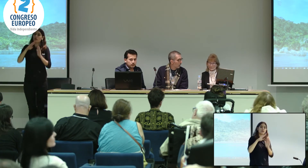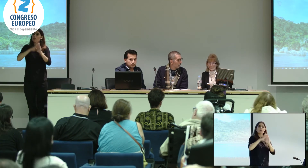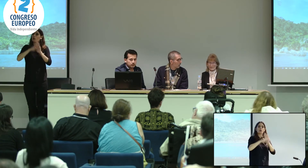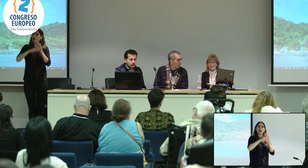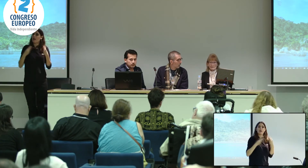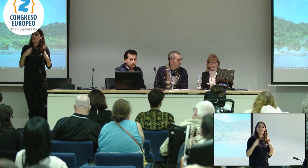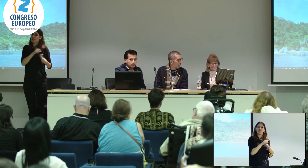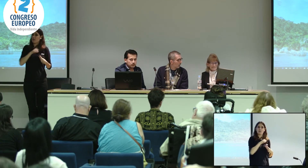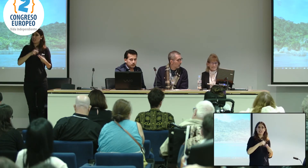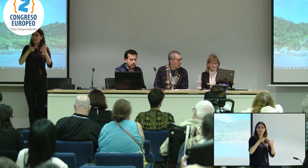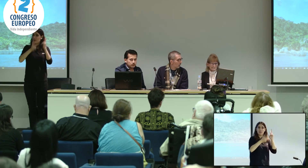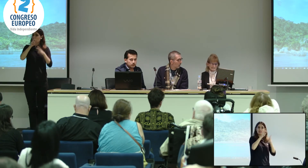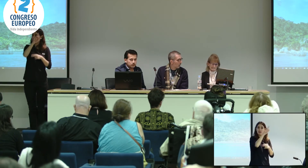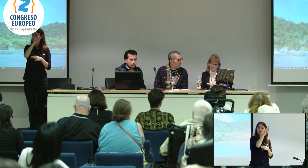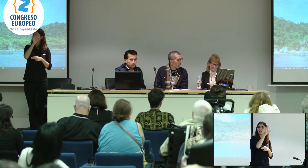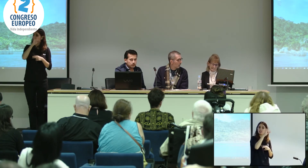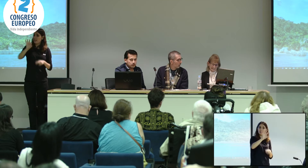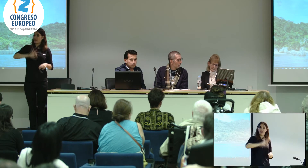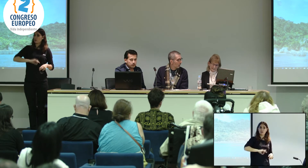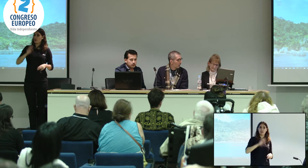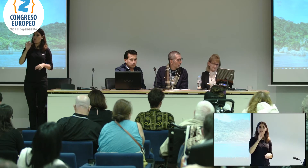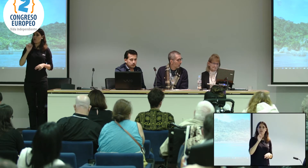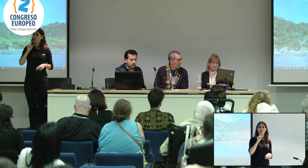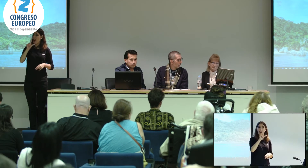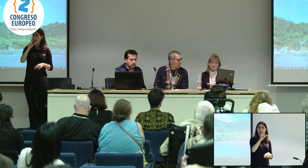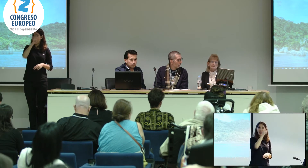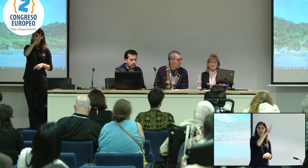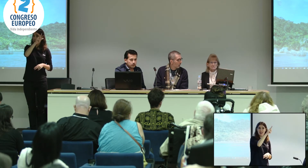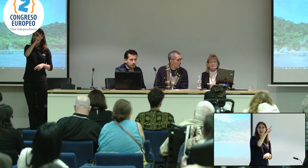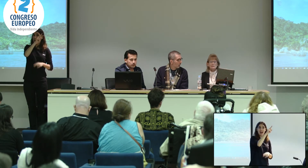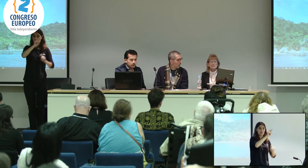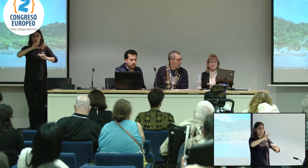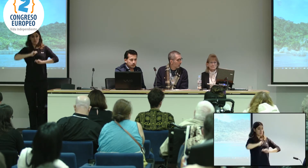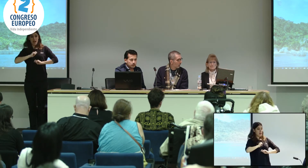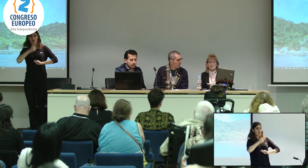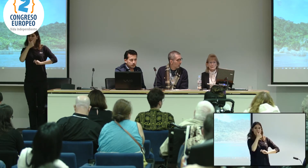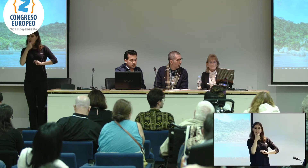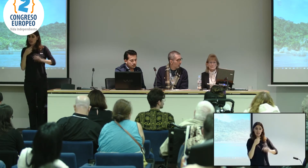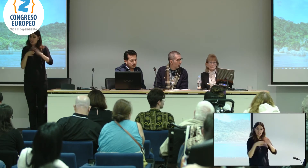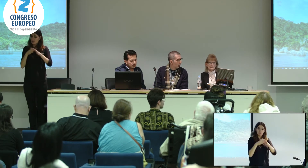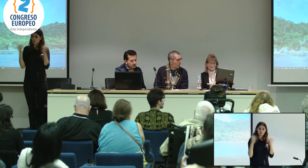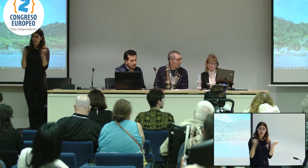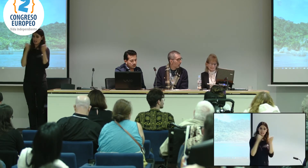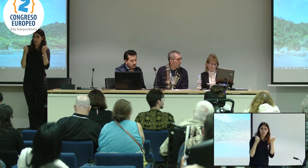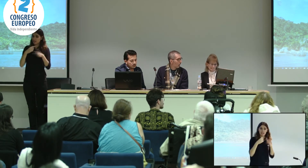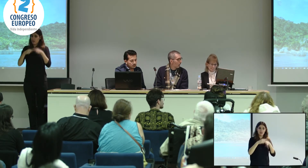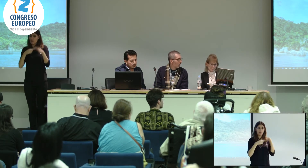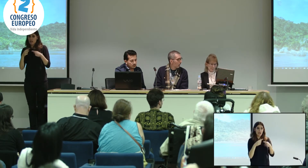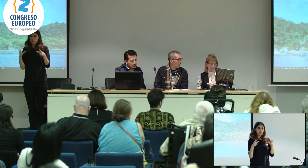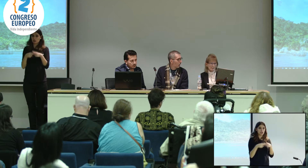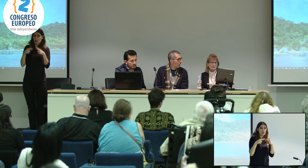vida independiente de la Diputación Foral me había facilitado el desarrollo de actividades familiares,